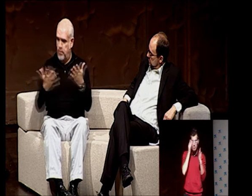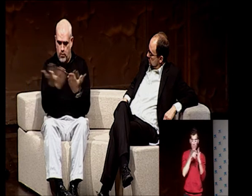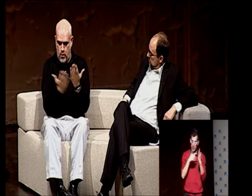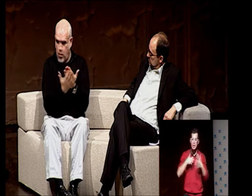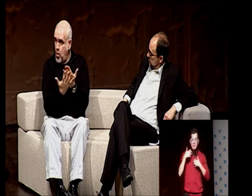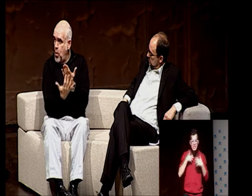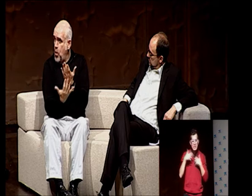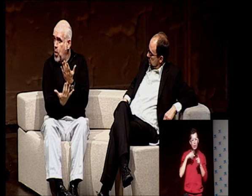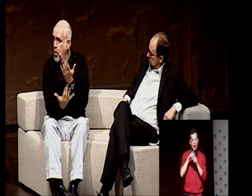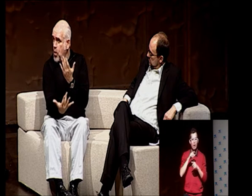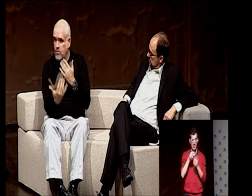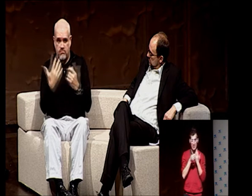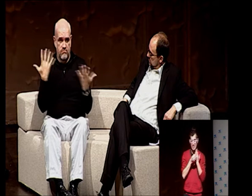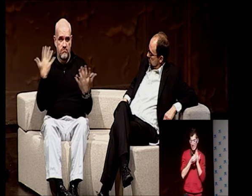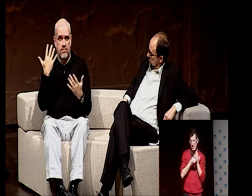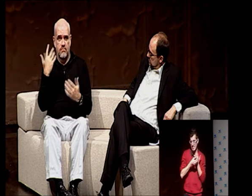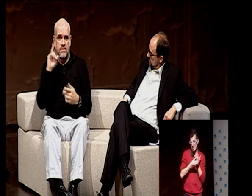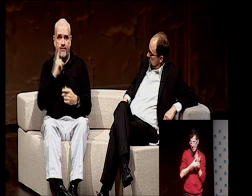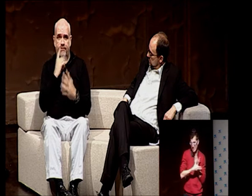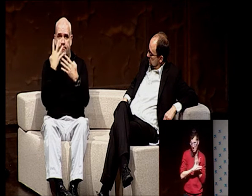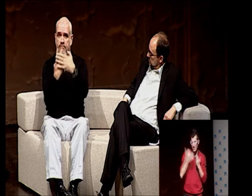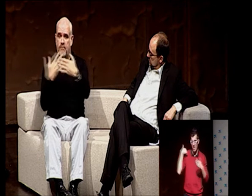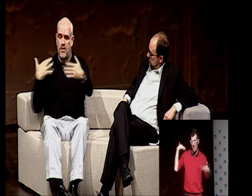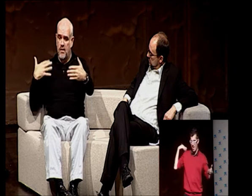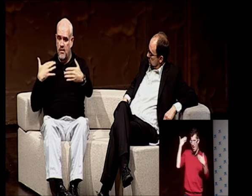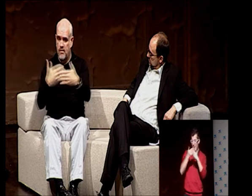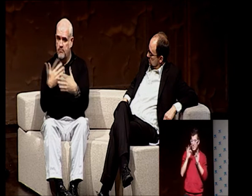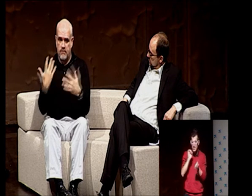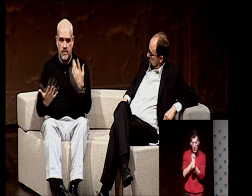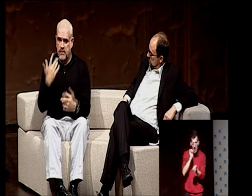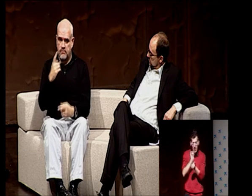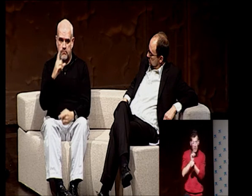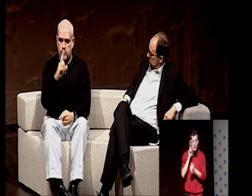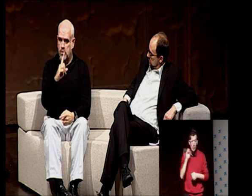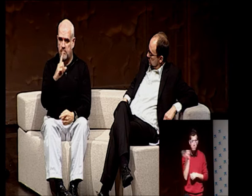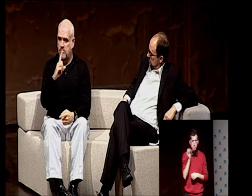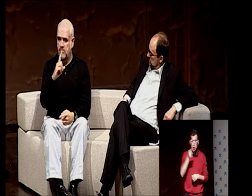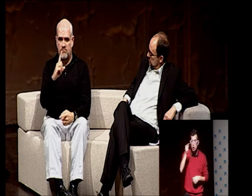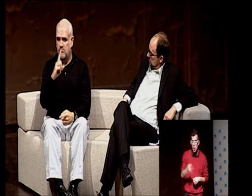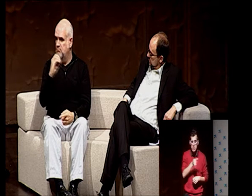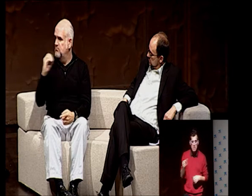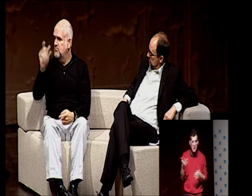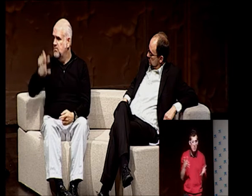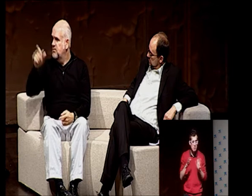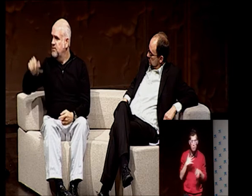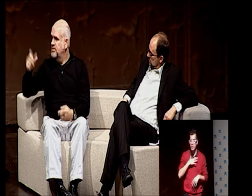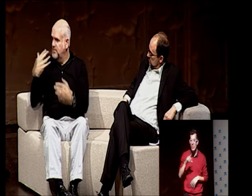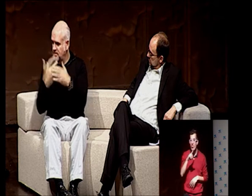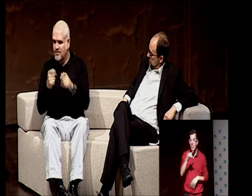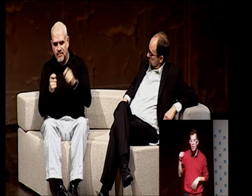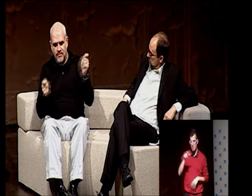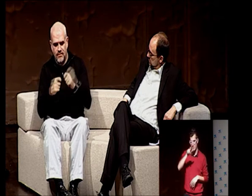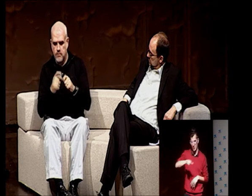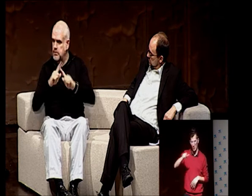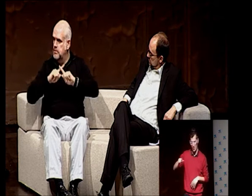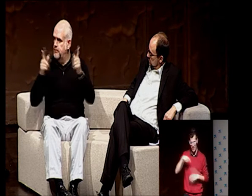sordas que estaban reculas en centros penitenciarios y como ese fondo bibliográfico esa documentación Eh